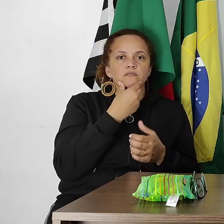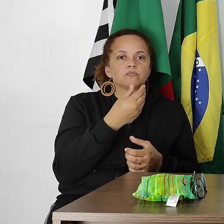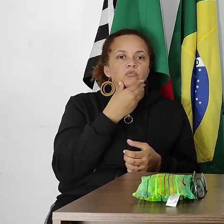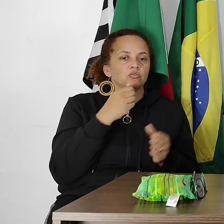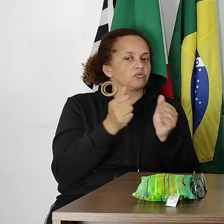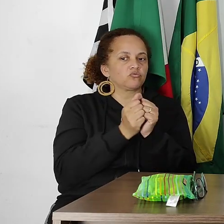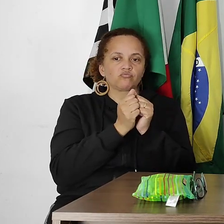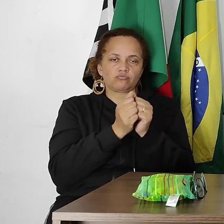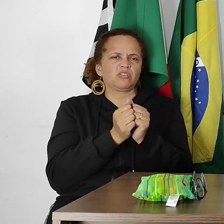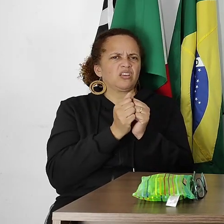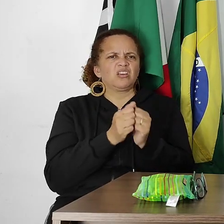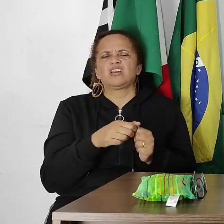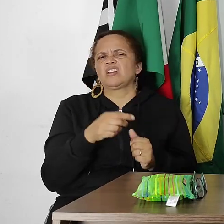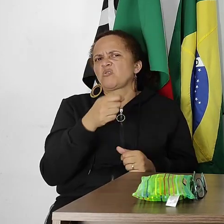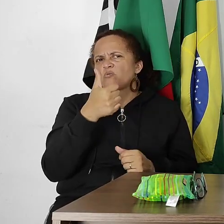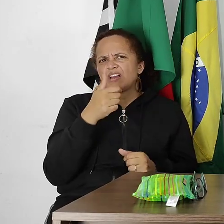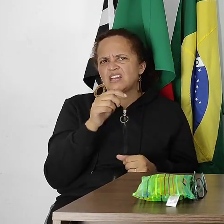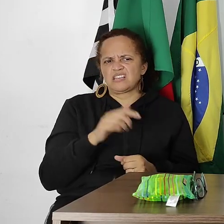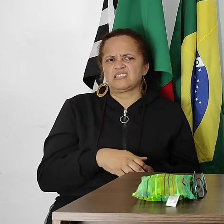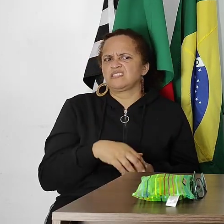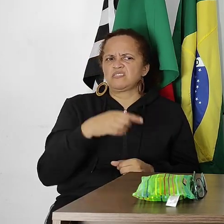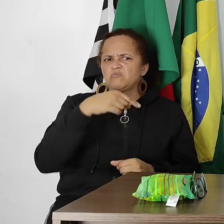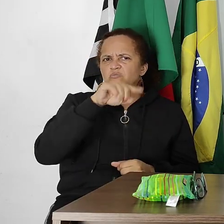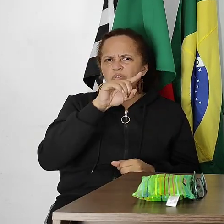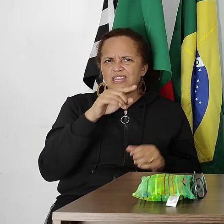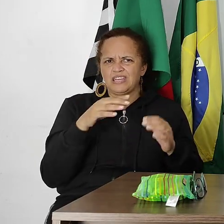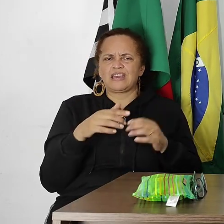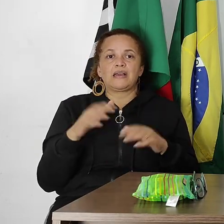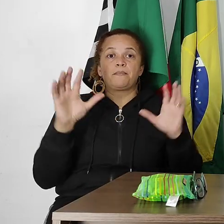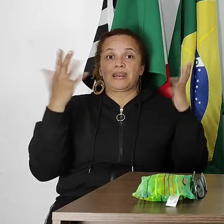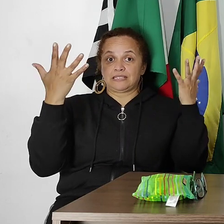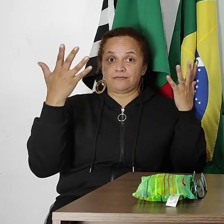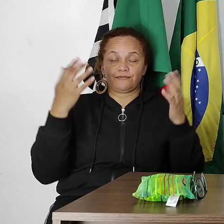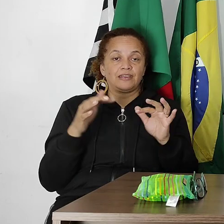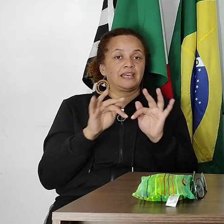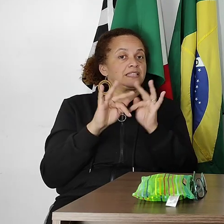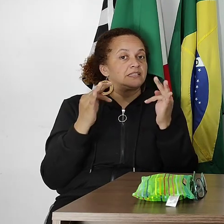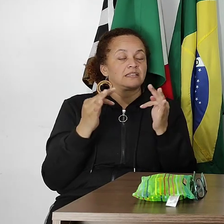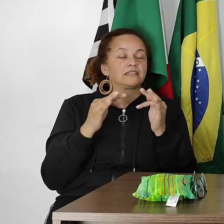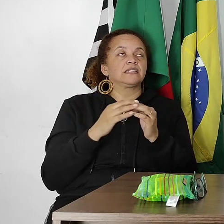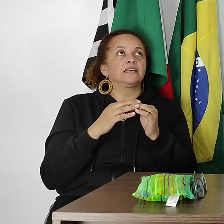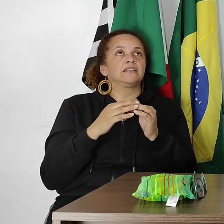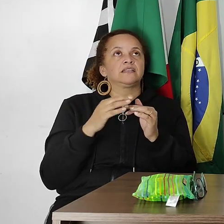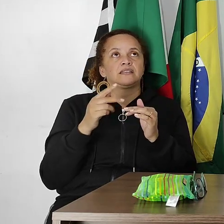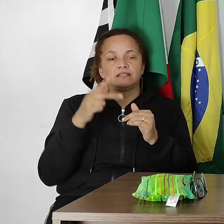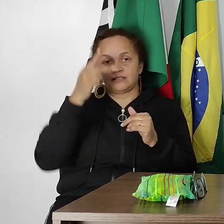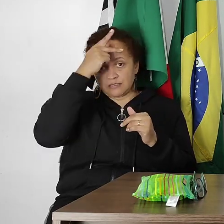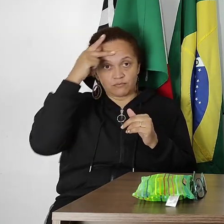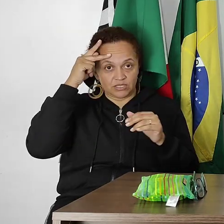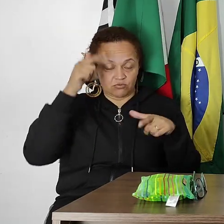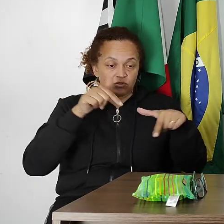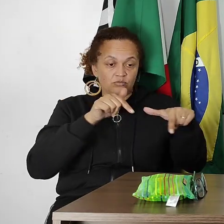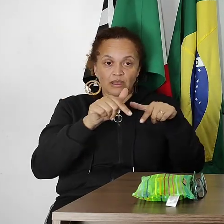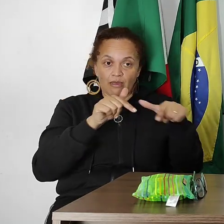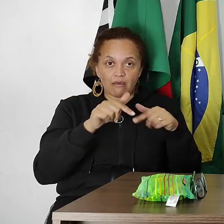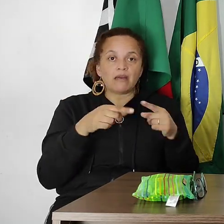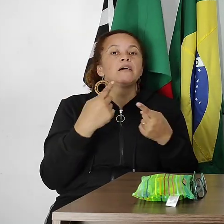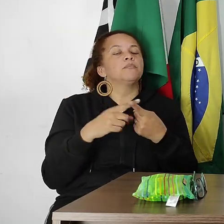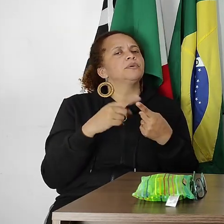festas das firmas com as famílias dos meus colegas de trabalho, porque eu não tinha a presença do meu